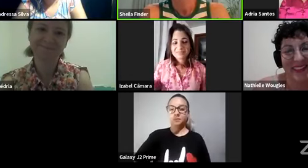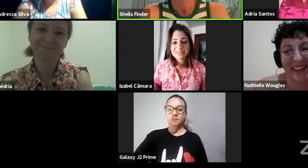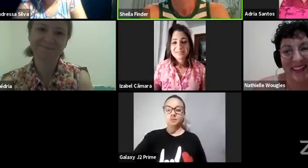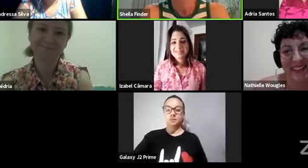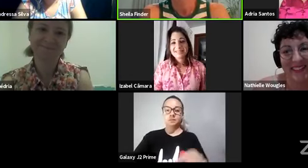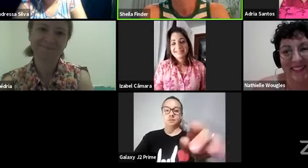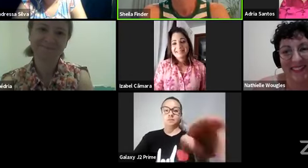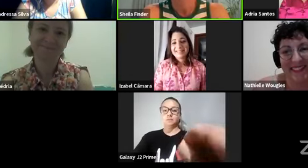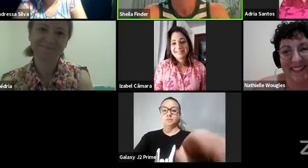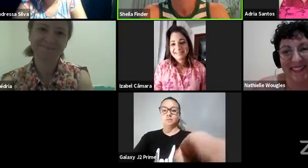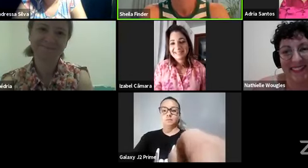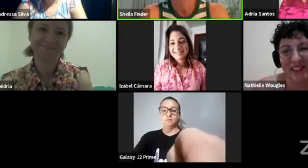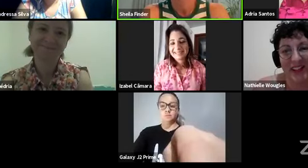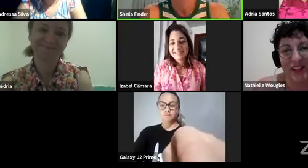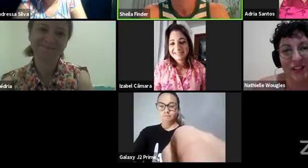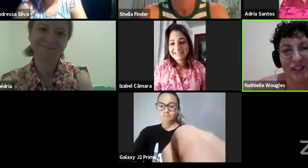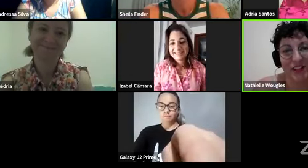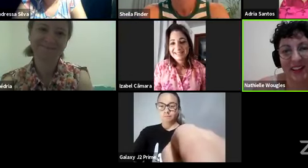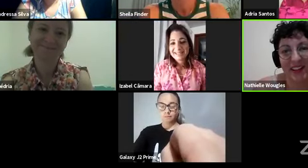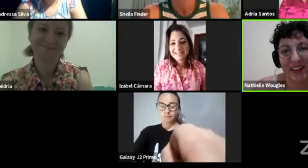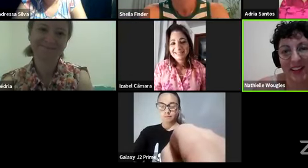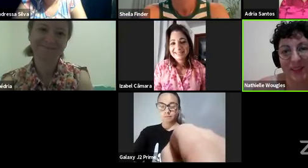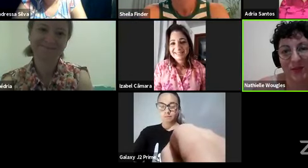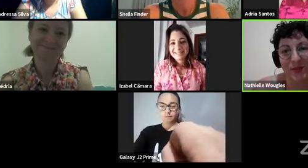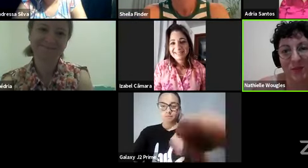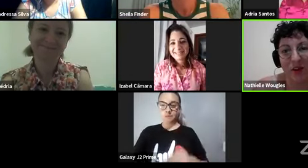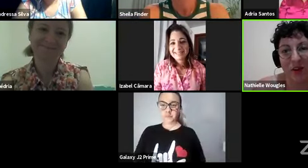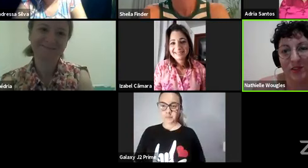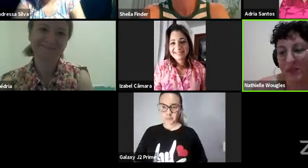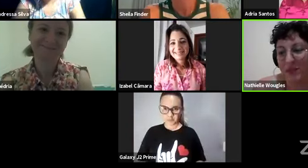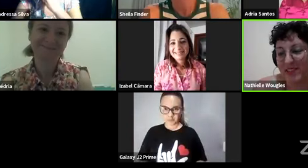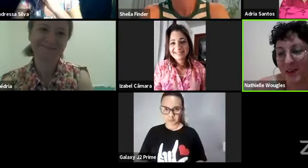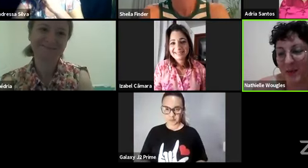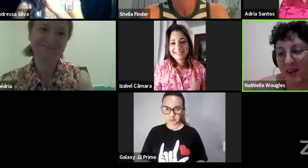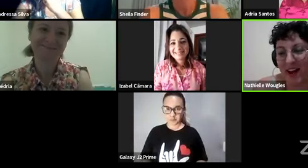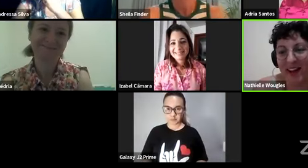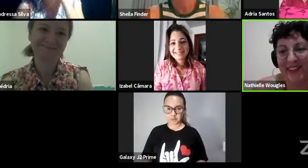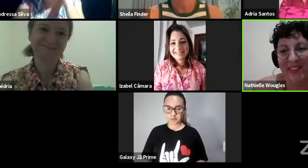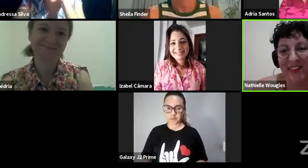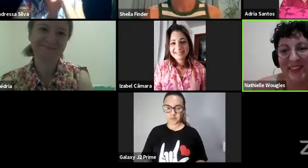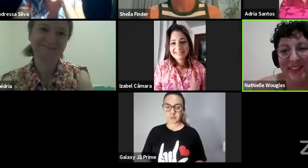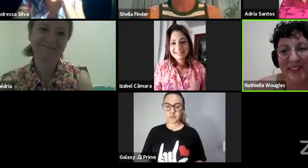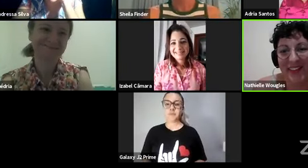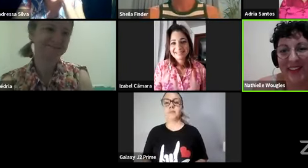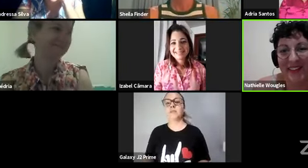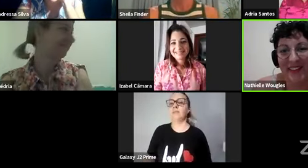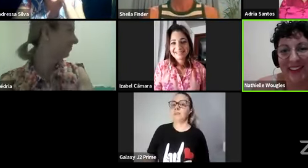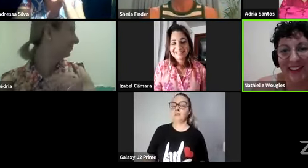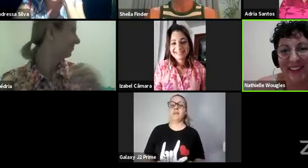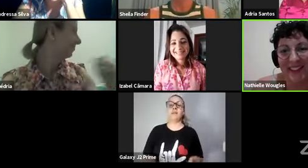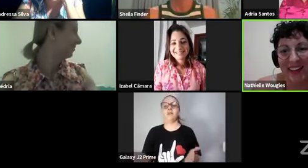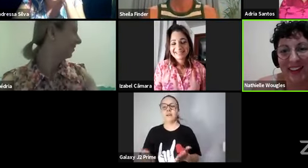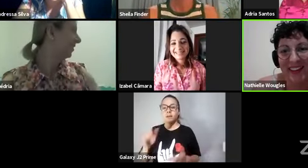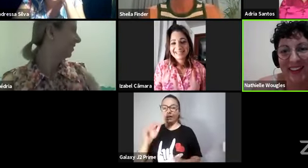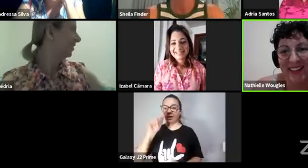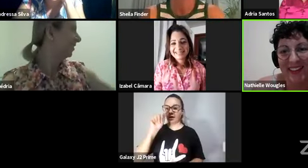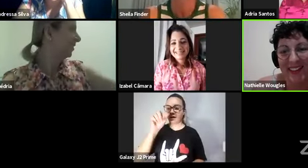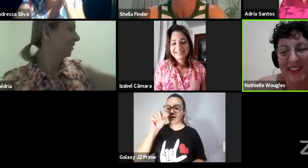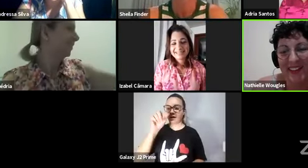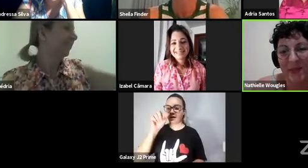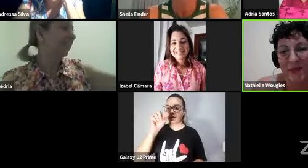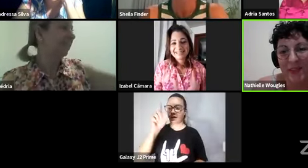Que bonito. Já que a gente está aqui no esporte, vamos passar para a Adria para a gente falar com ela também.